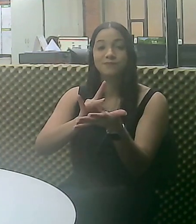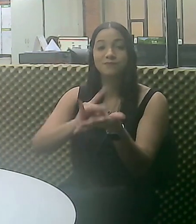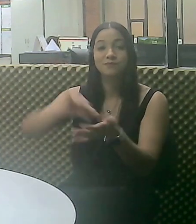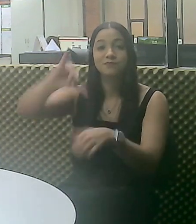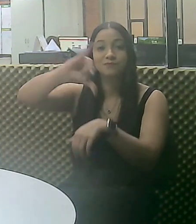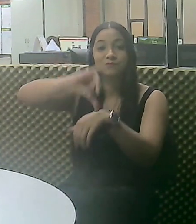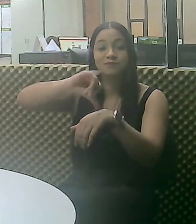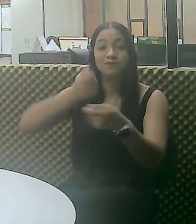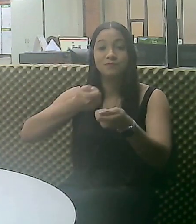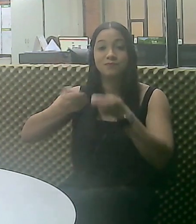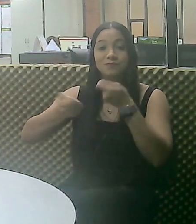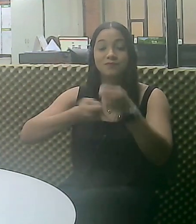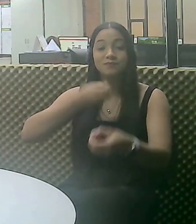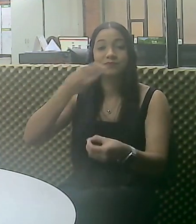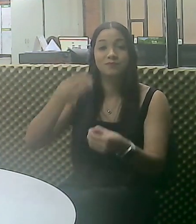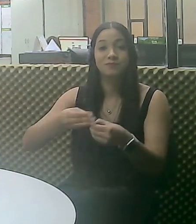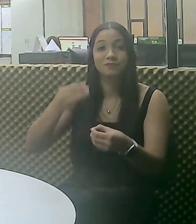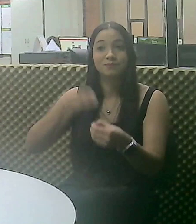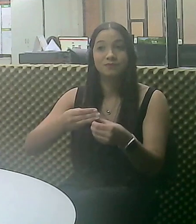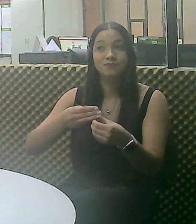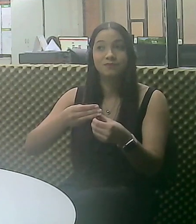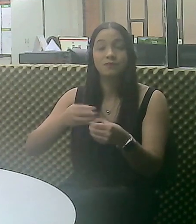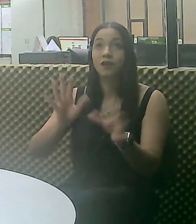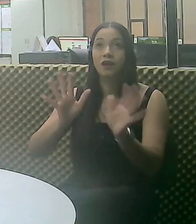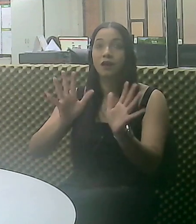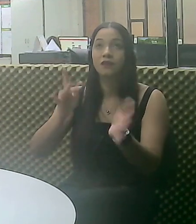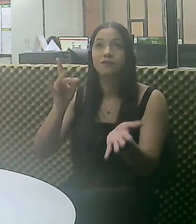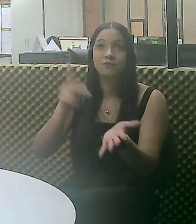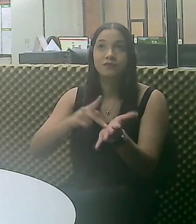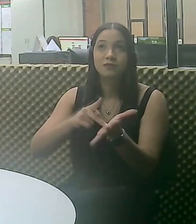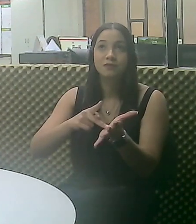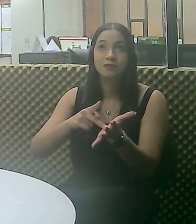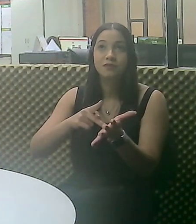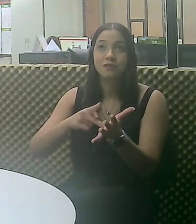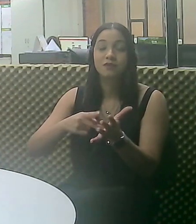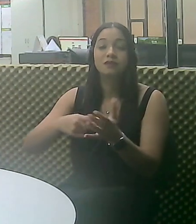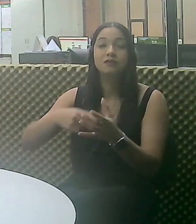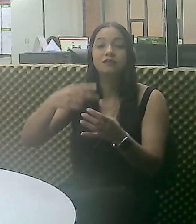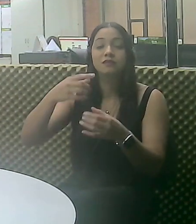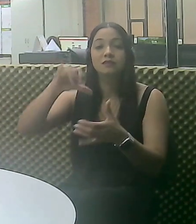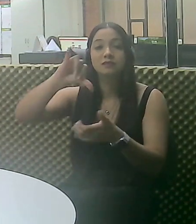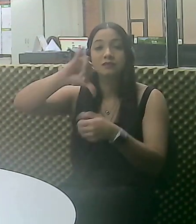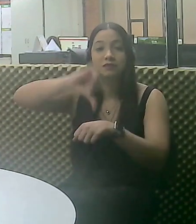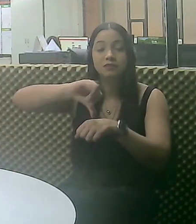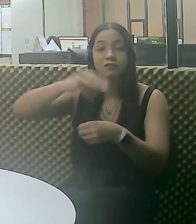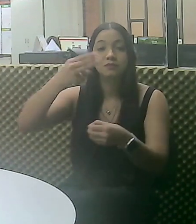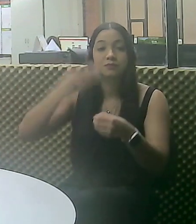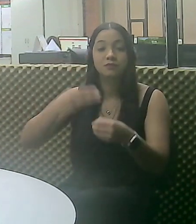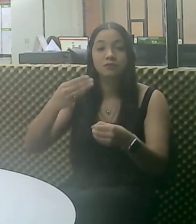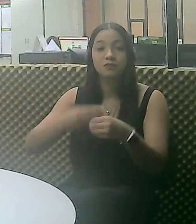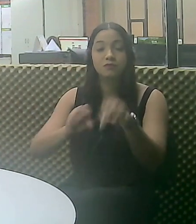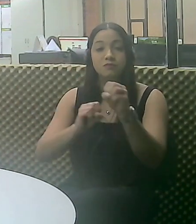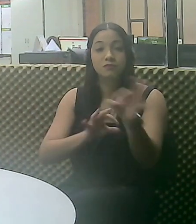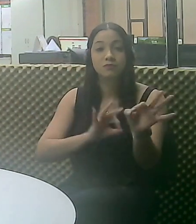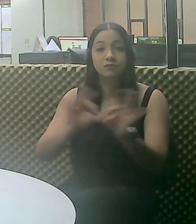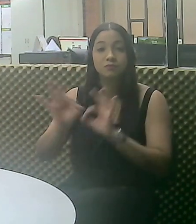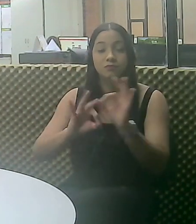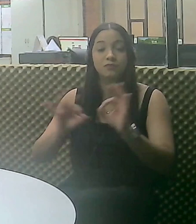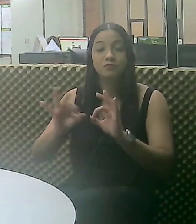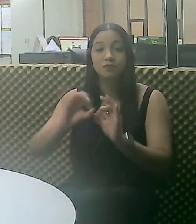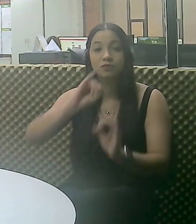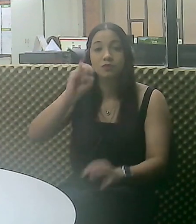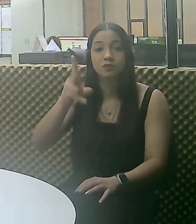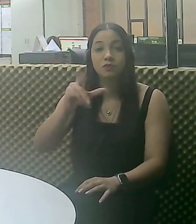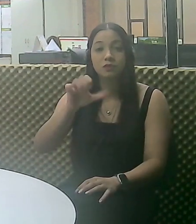Centro Administrativo Municipal. Na verdade, foi feita no Centro Municipal de Estudos e Projetos Educacionais